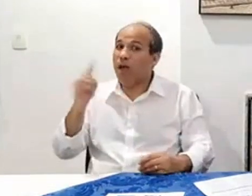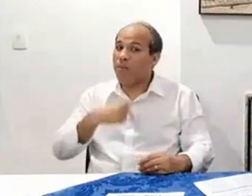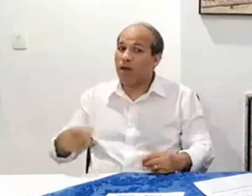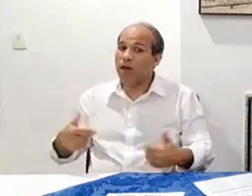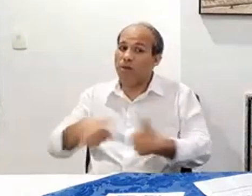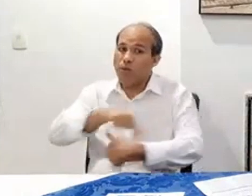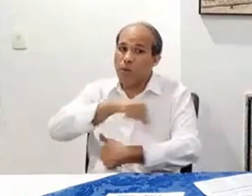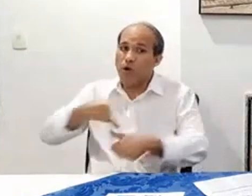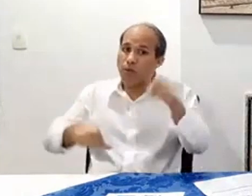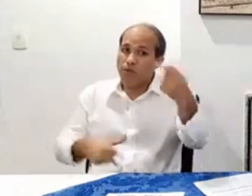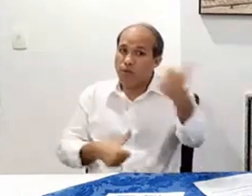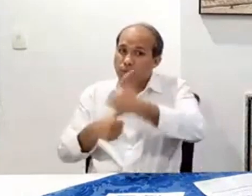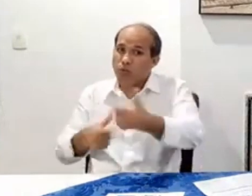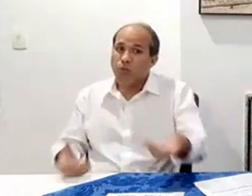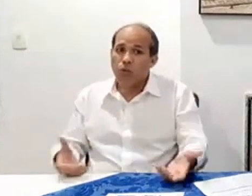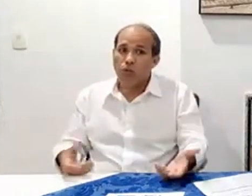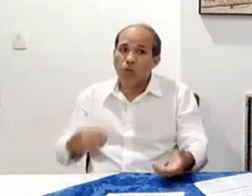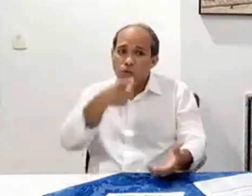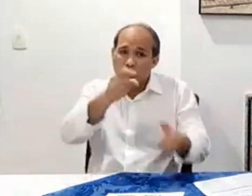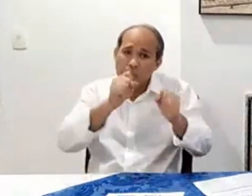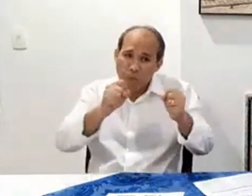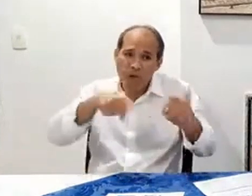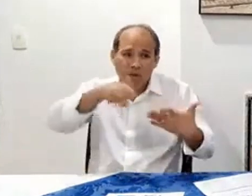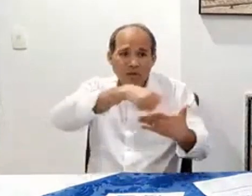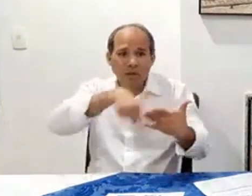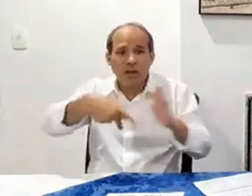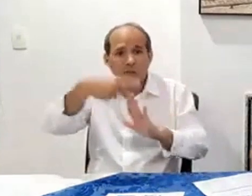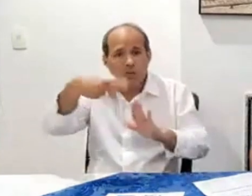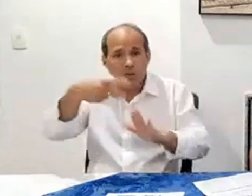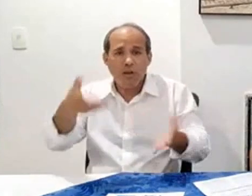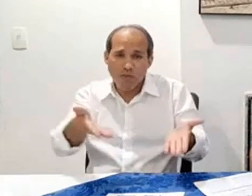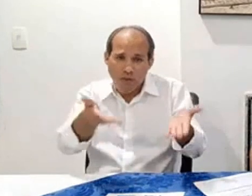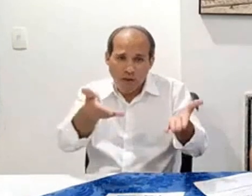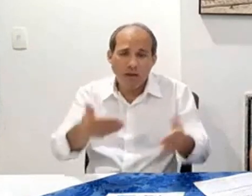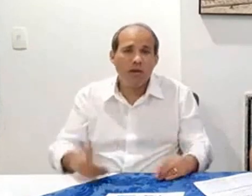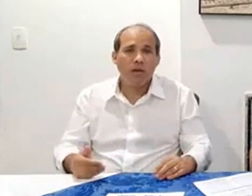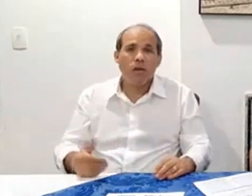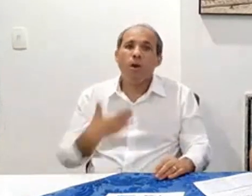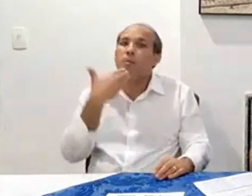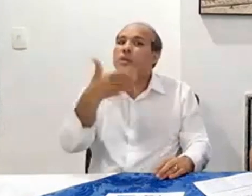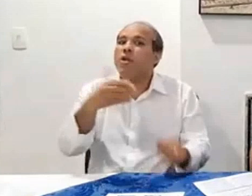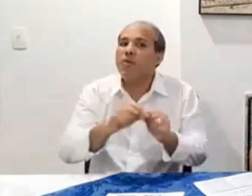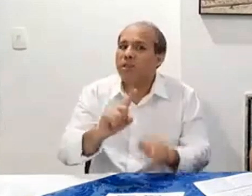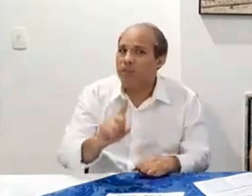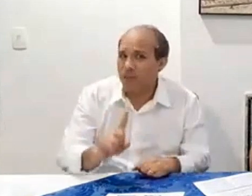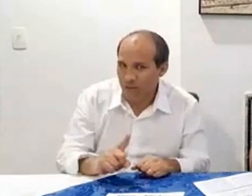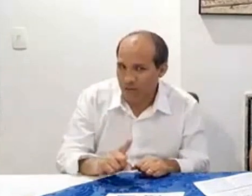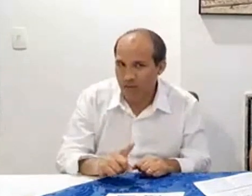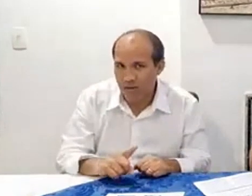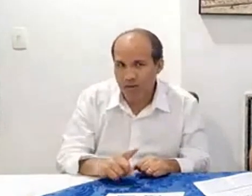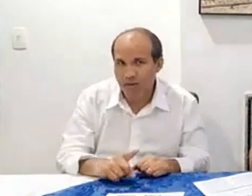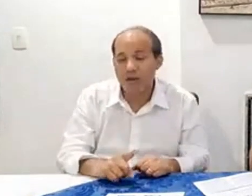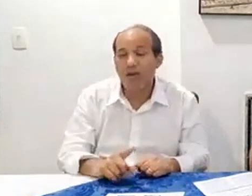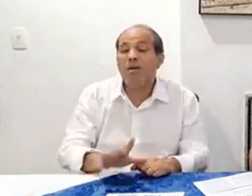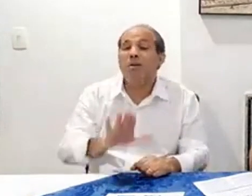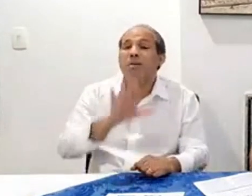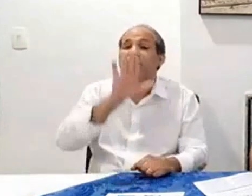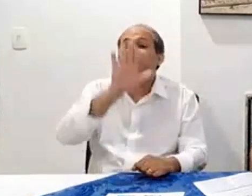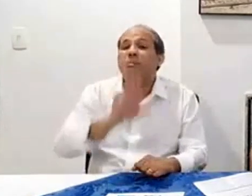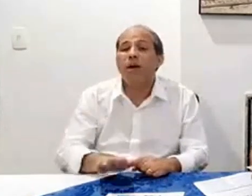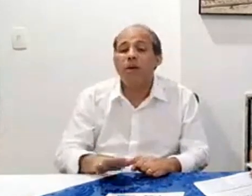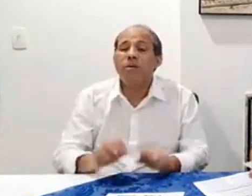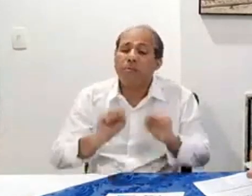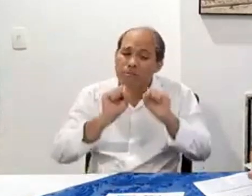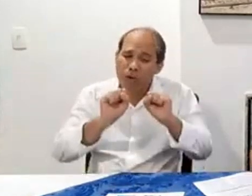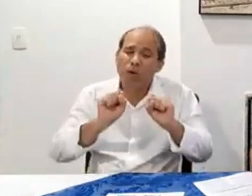presidente, e o senhor tem poder para revogar a portaria. Né? Eu não estou pedindo para o senhor fazer isso não, né? Mas o senhor